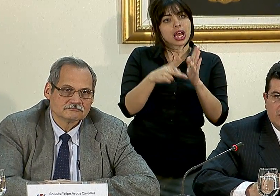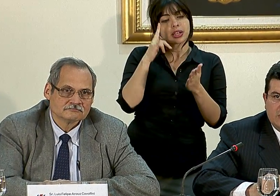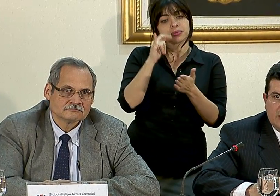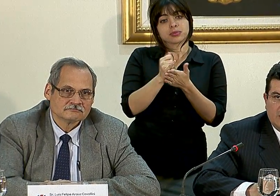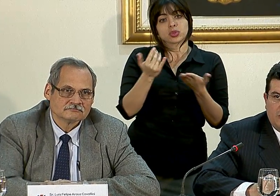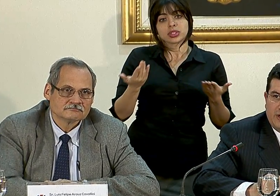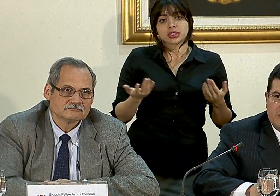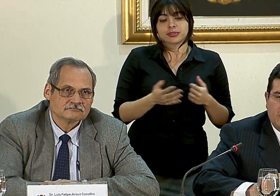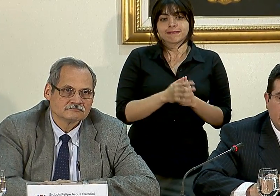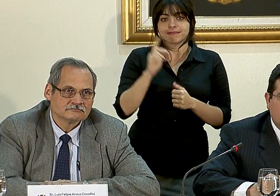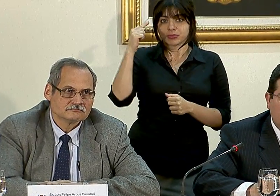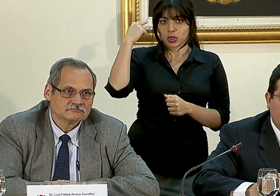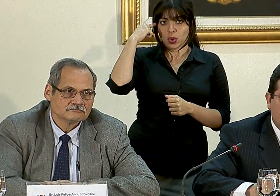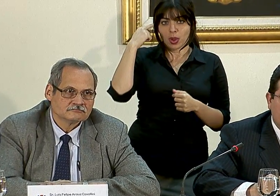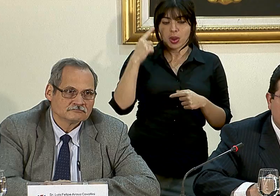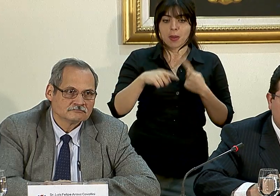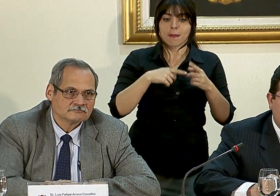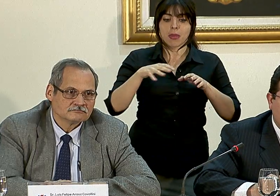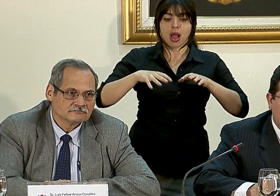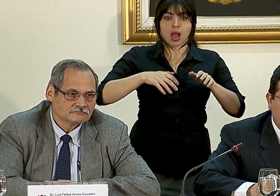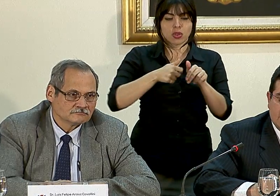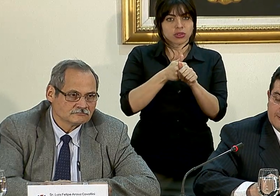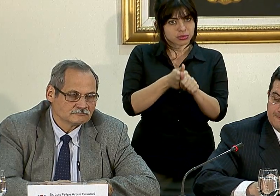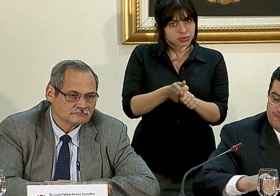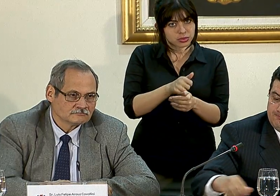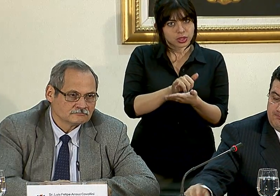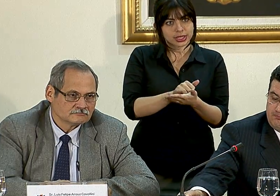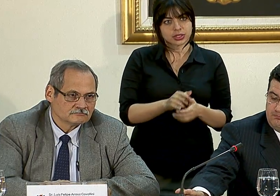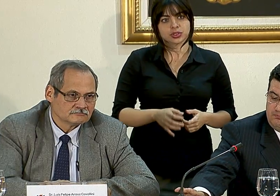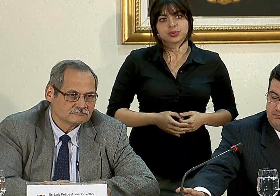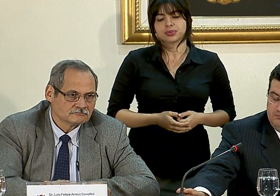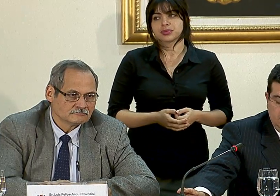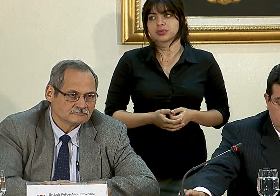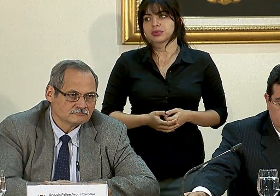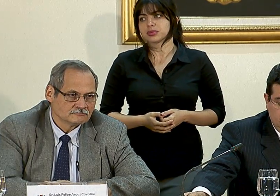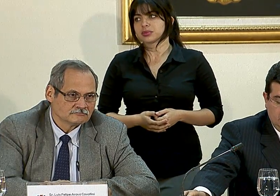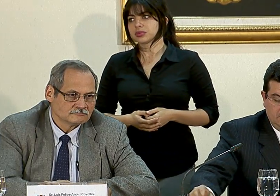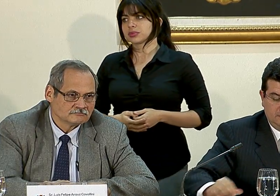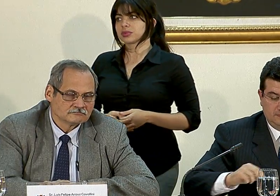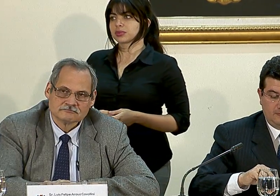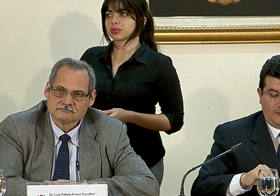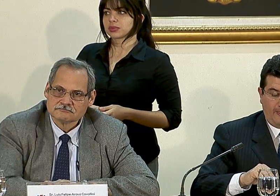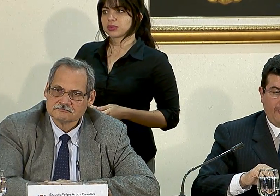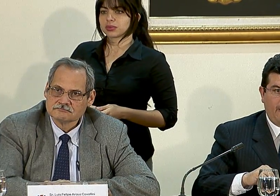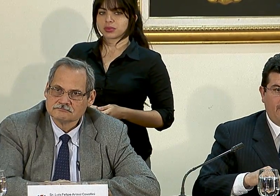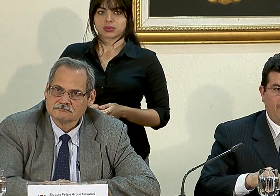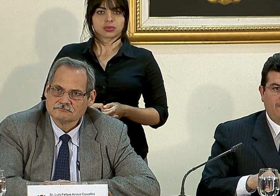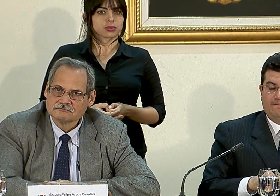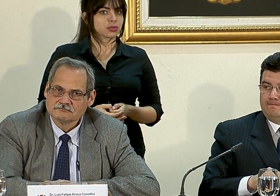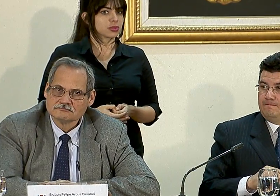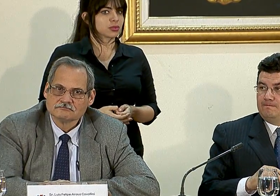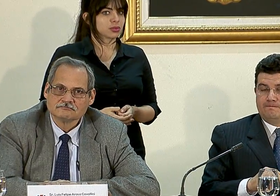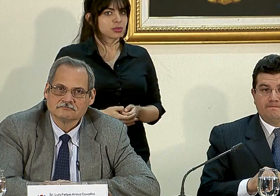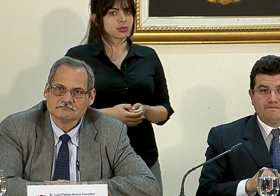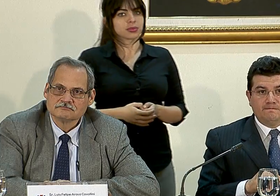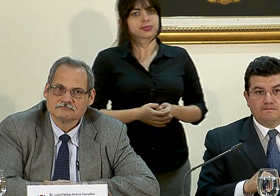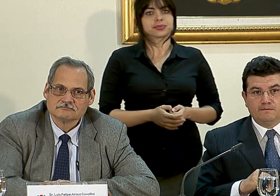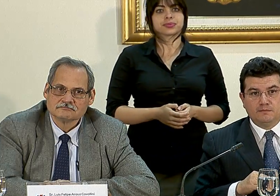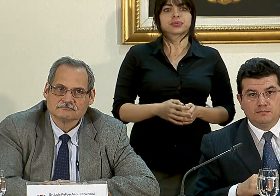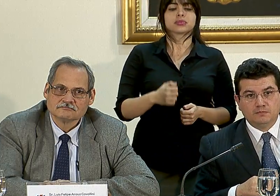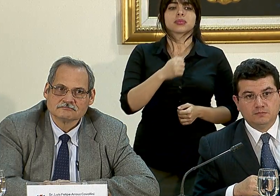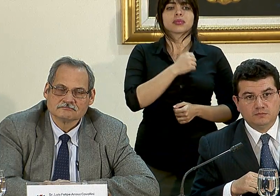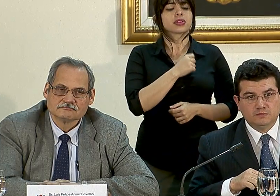tanto el gobierno actuará en consonancia con ellas. don Renato Alvarado.